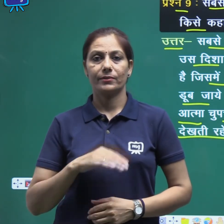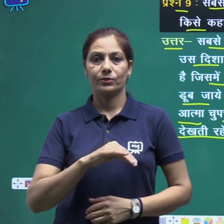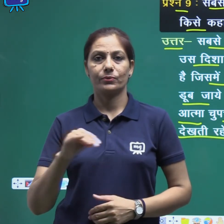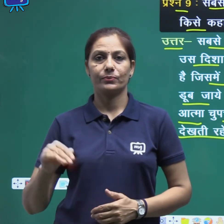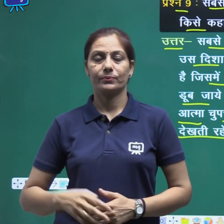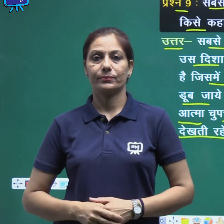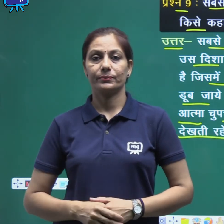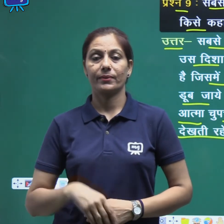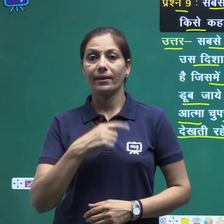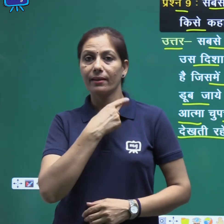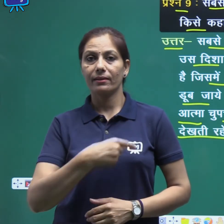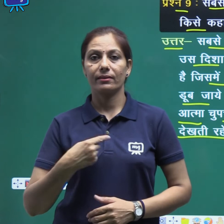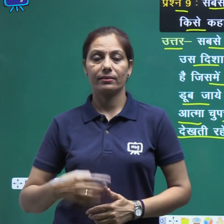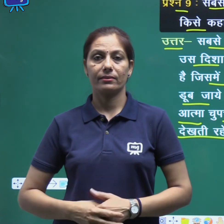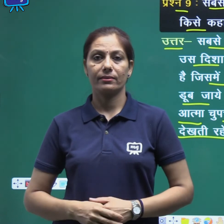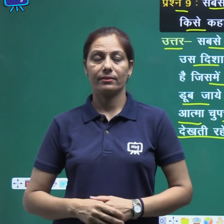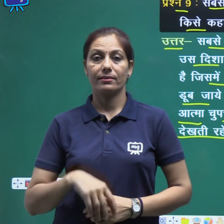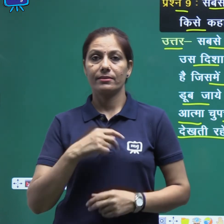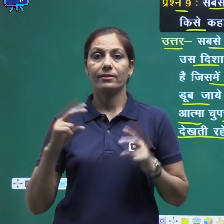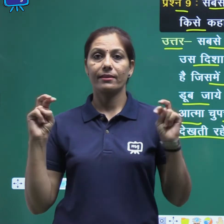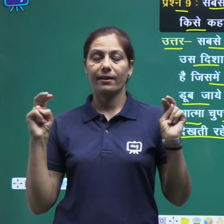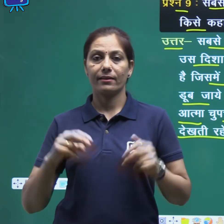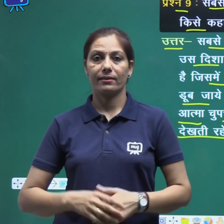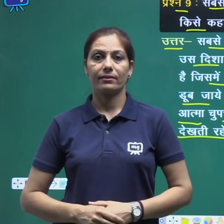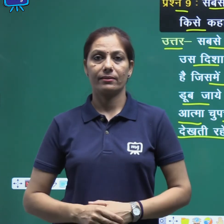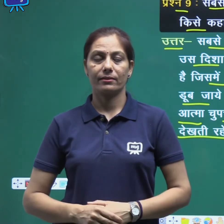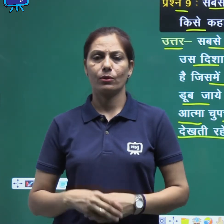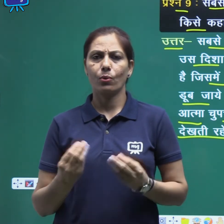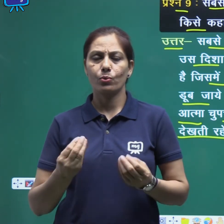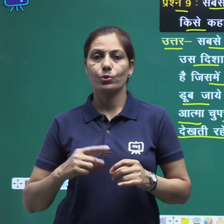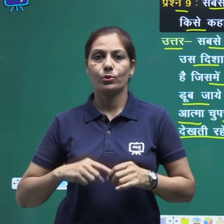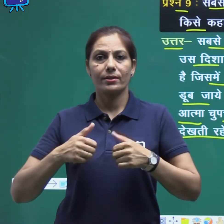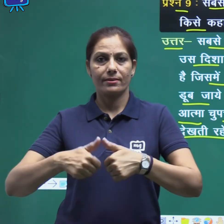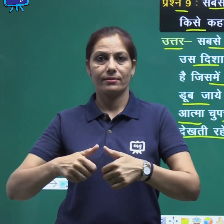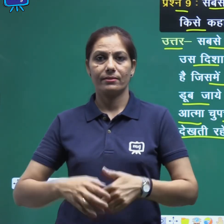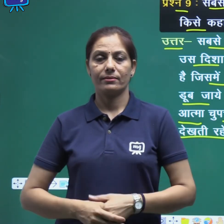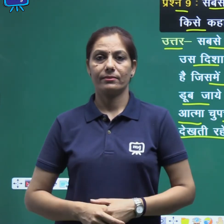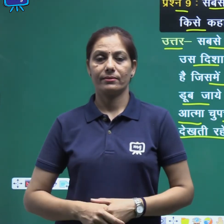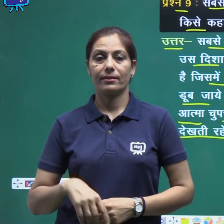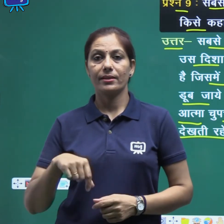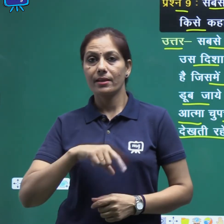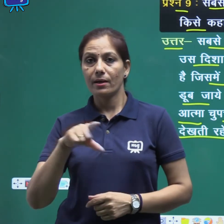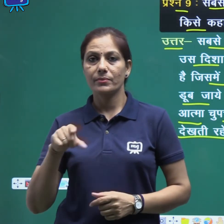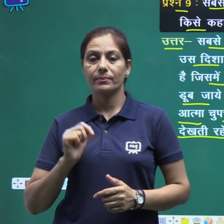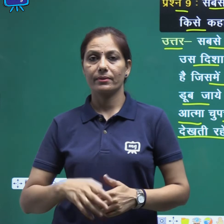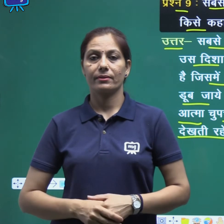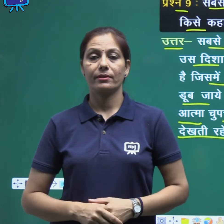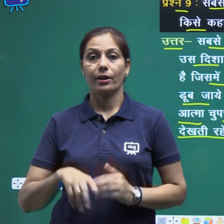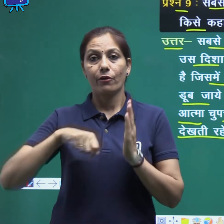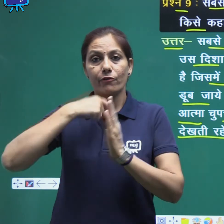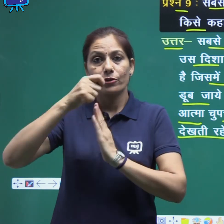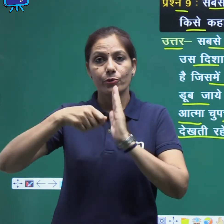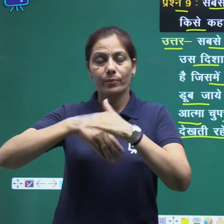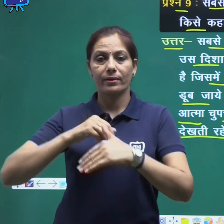बच्चों, ये थे इस अध्याय के कुछ प्रश्नोत्तर। इन्हें आप वीडियो